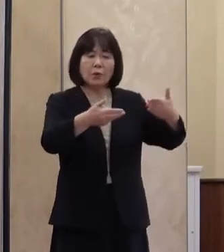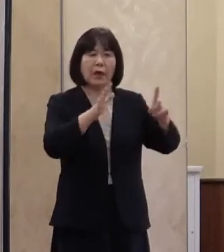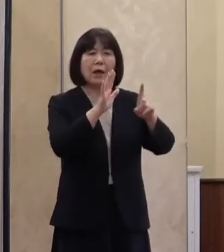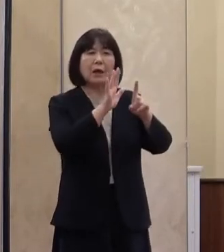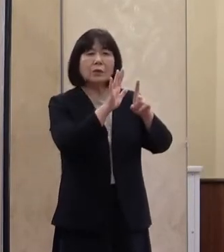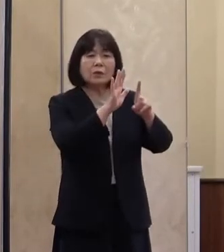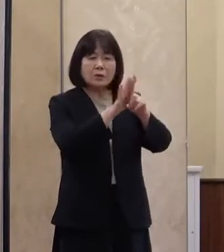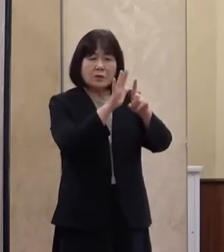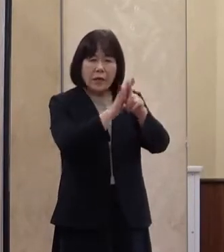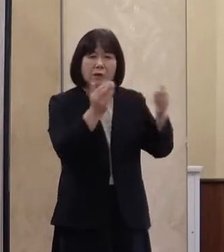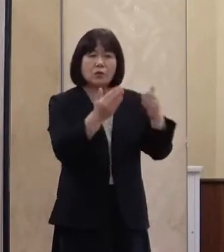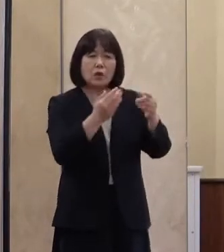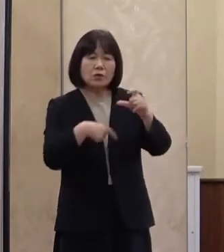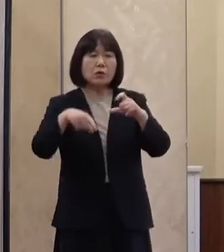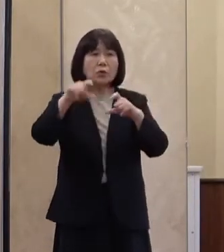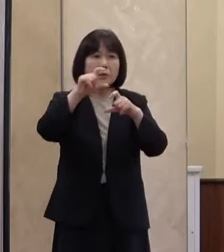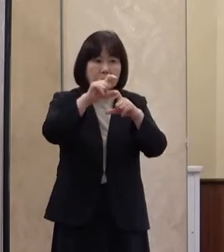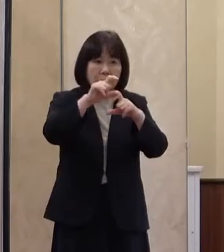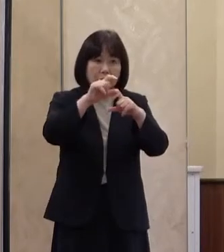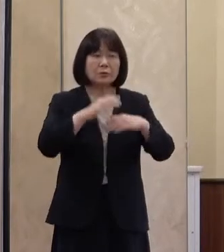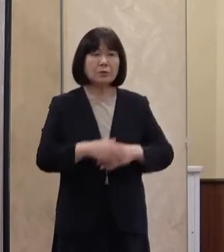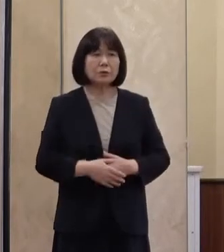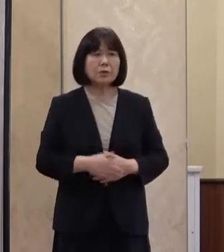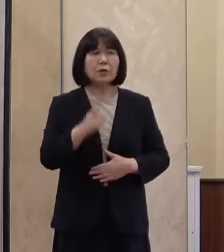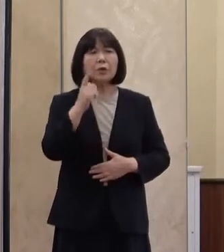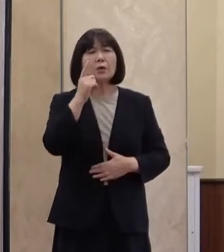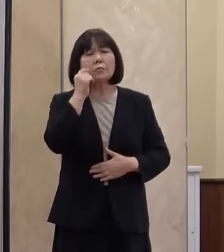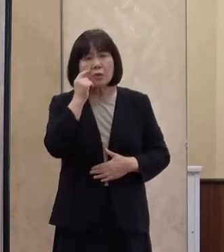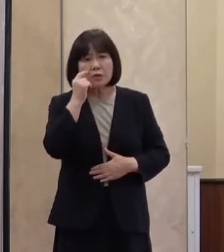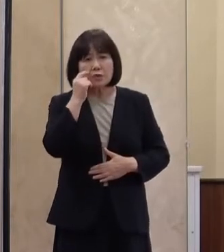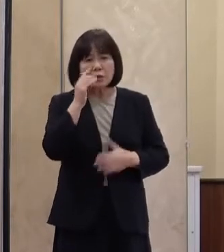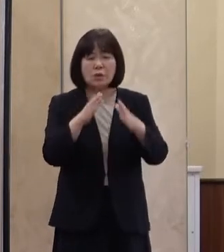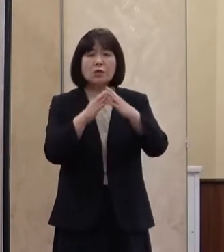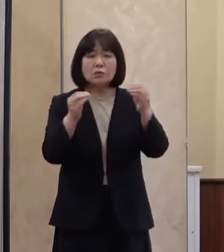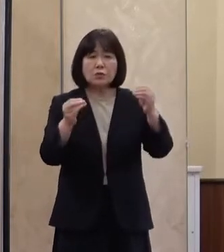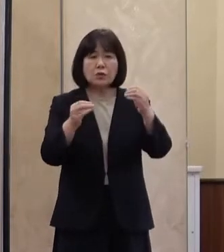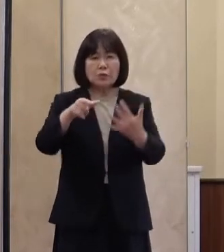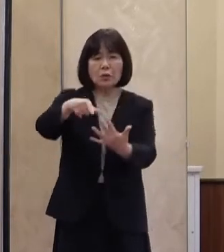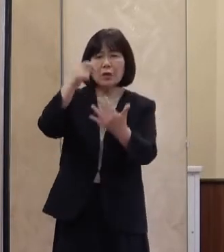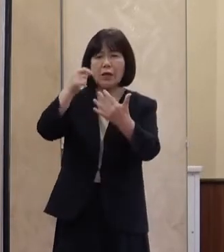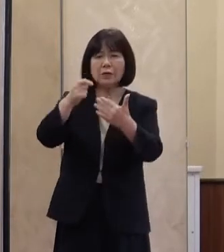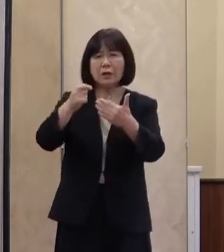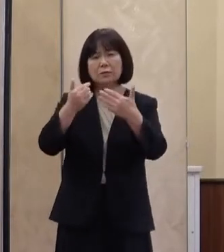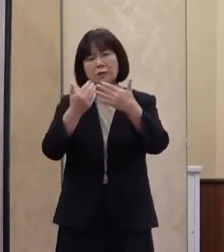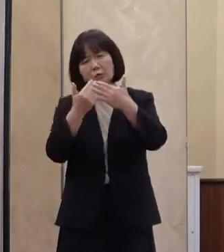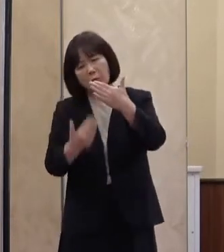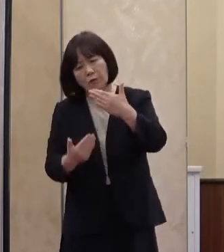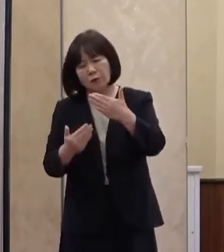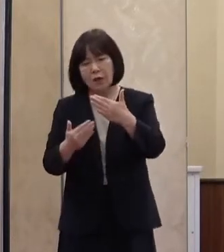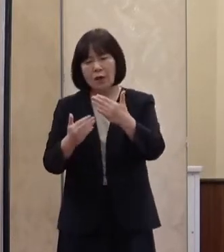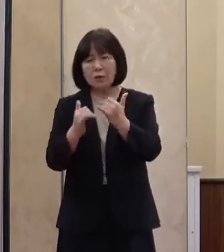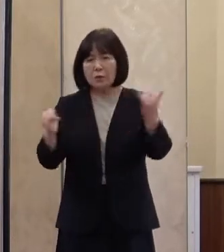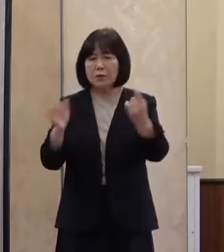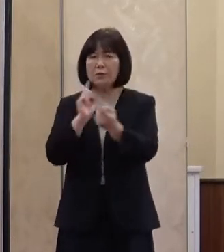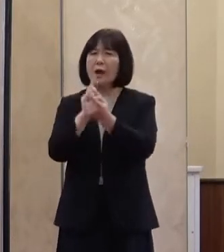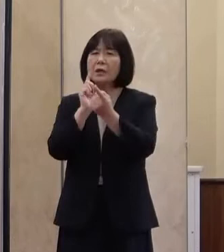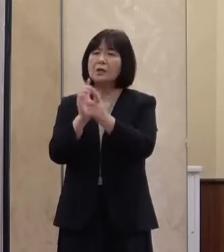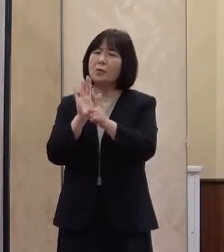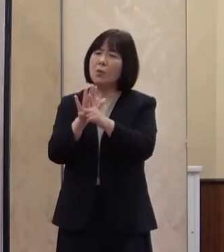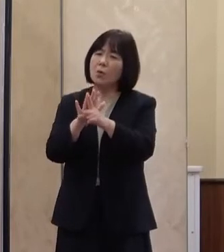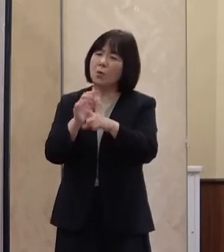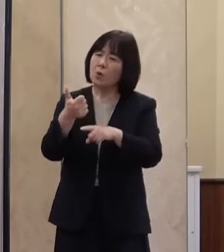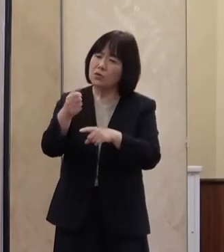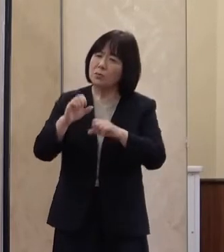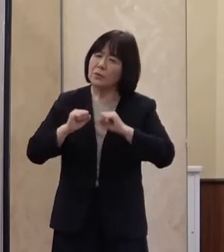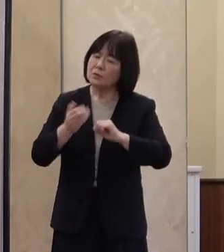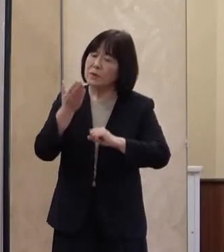されるとのことですけれども、国の採択で漏れた企業へもこれ50万円を支給していくということでよろしいんでしょうか。 いや、これは